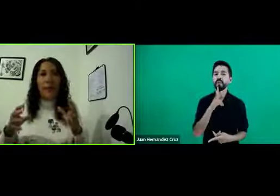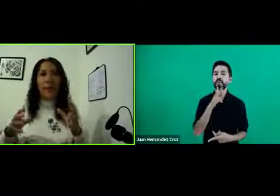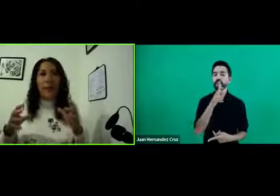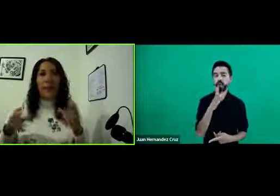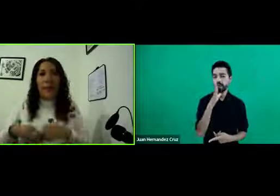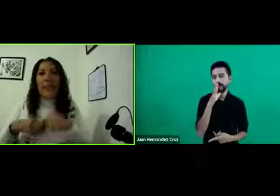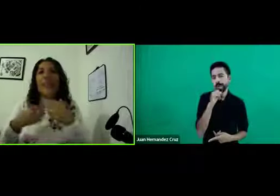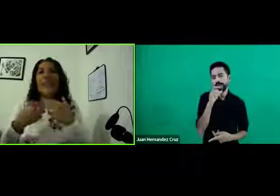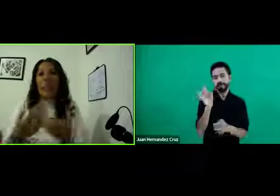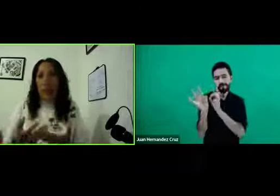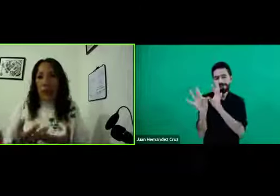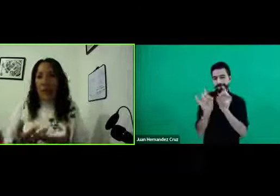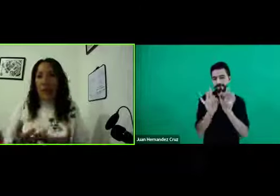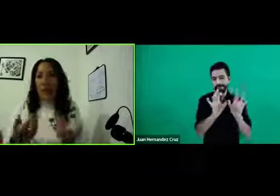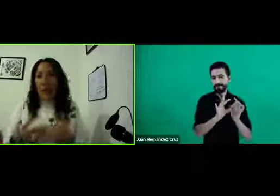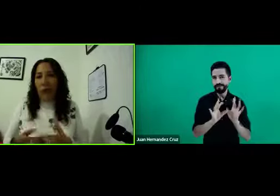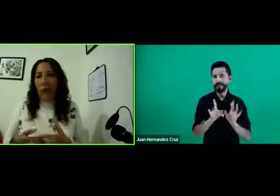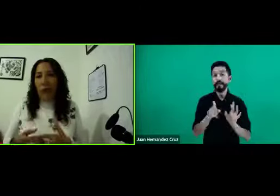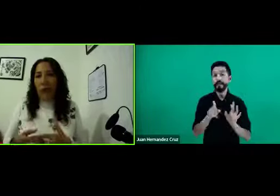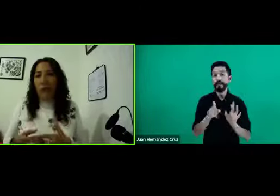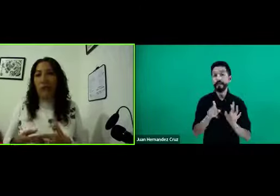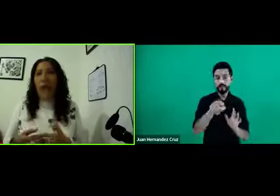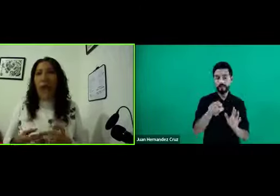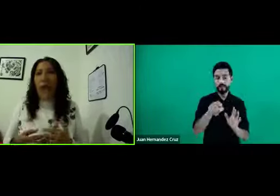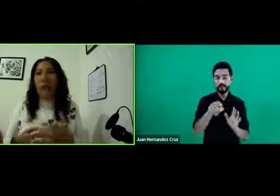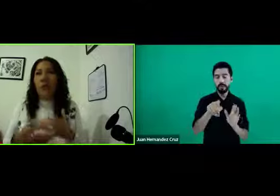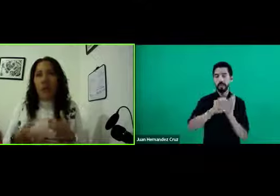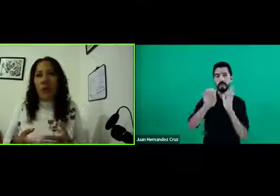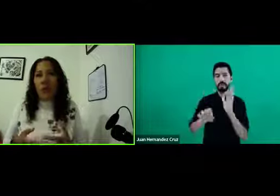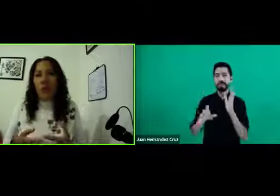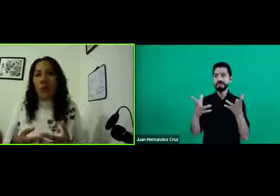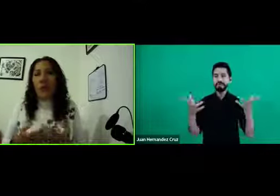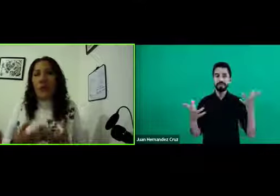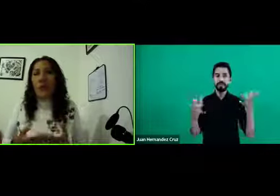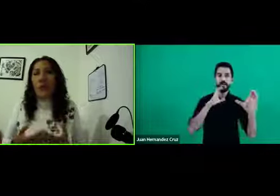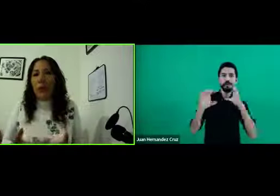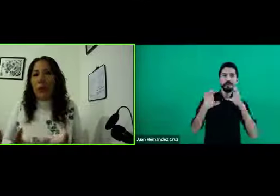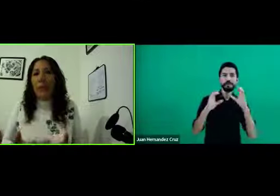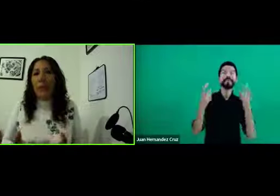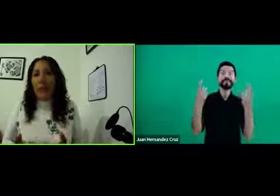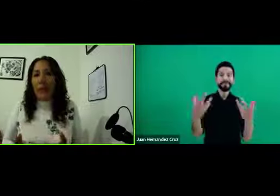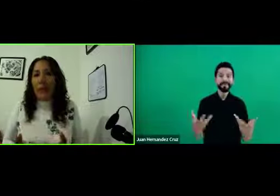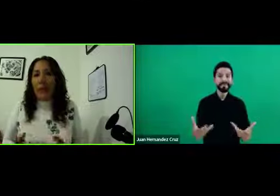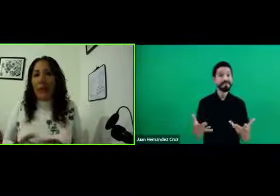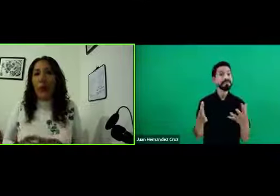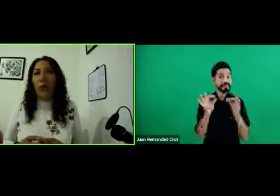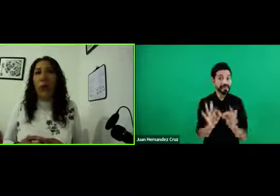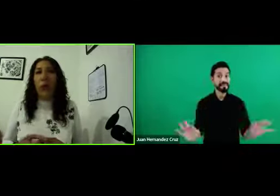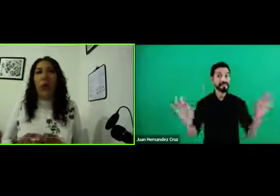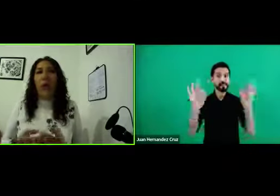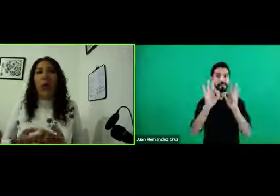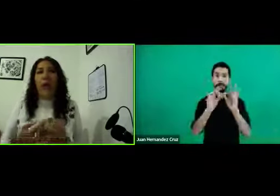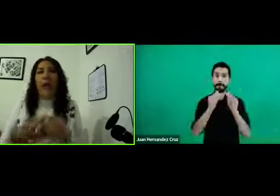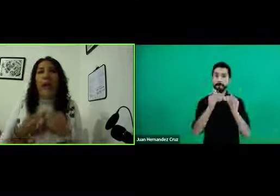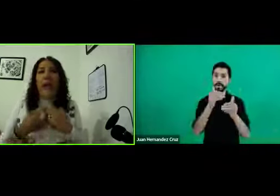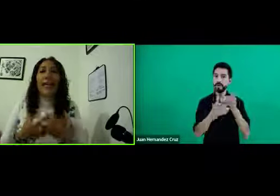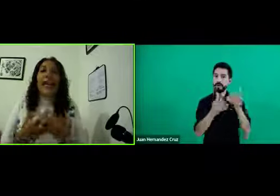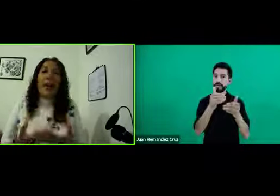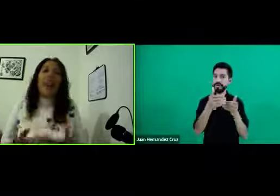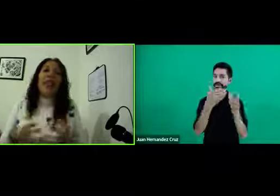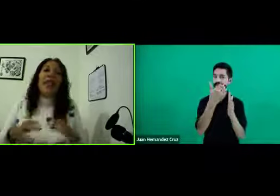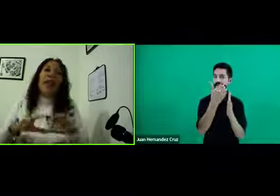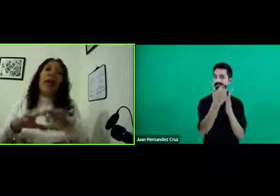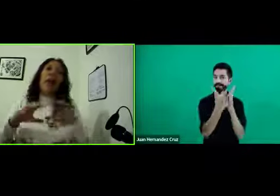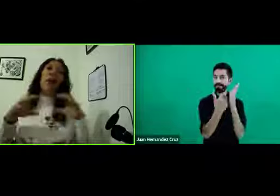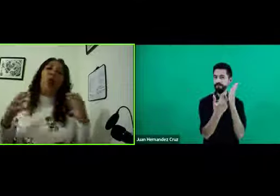sean, y tienes que comunicarte de otra manera, hay un proceso bien importante detrás de ello. Es